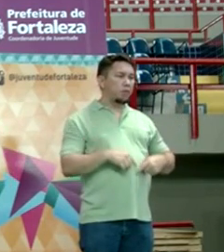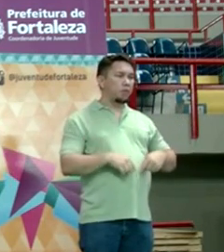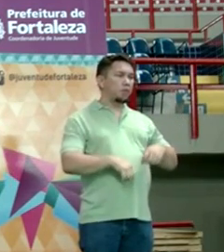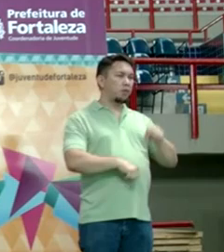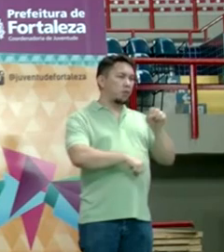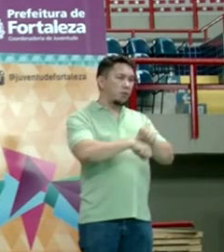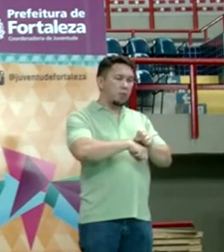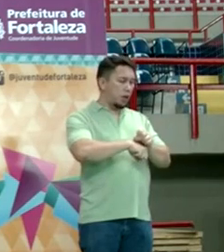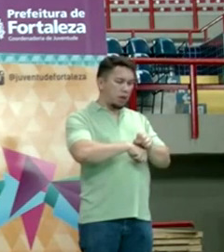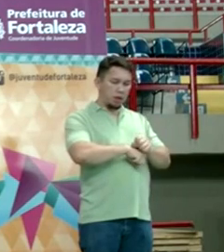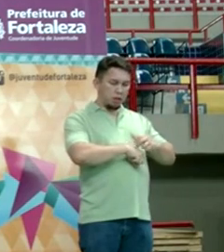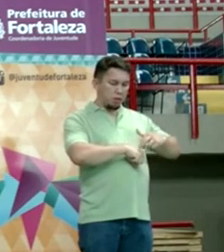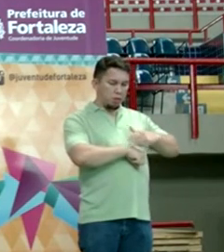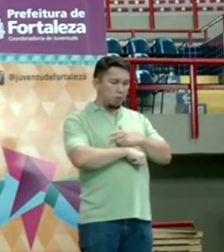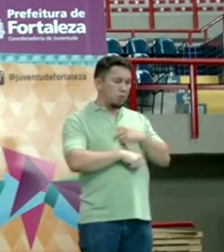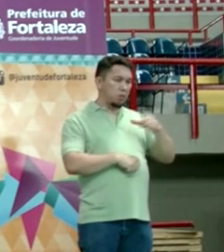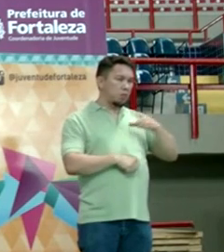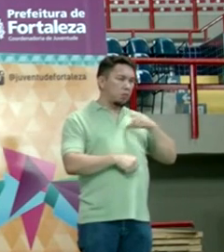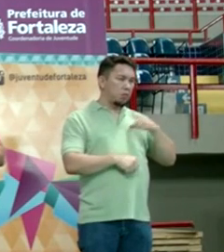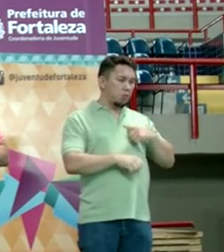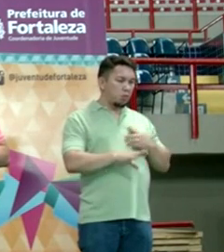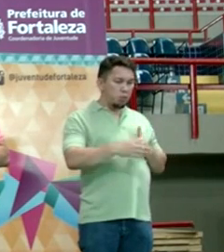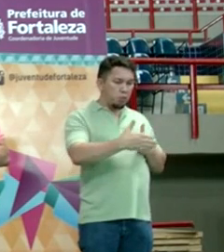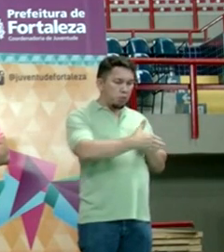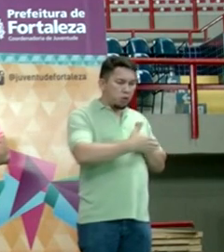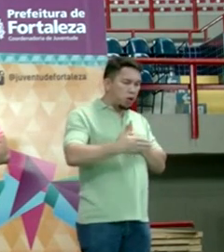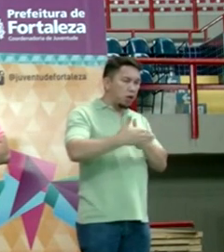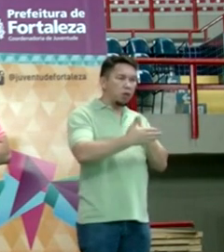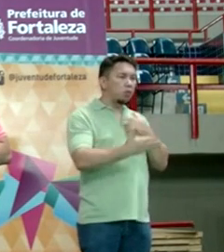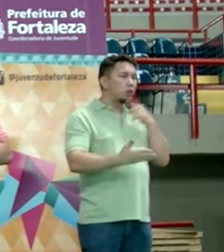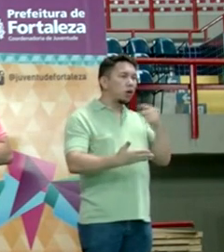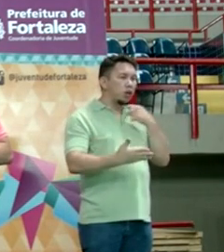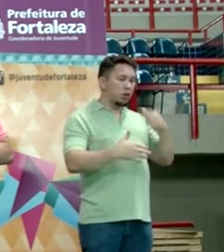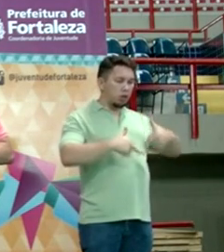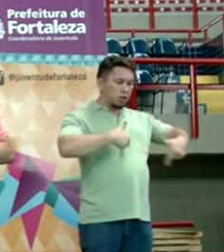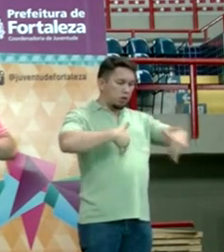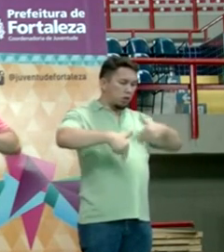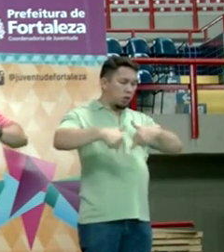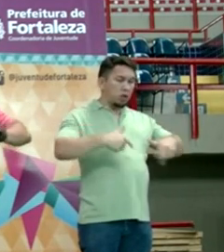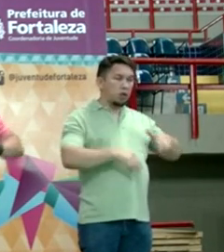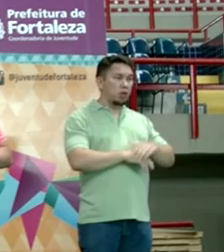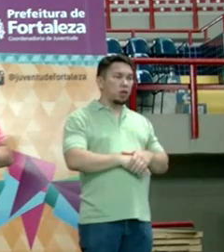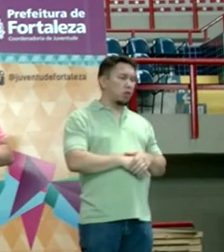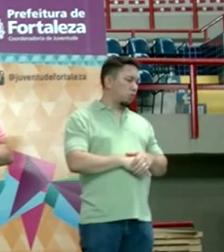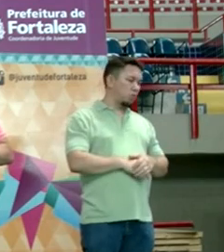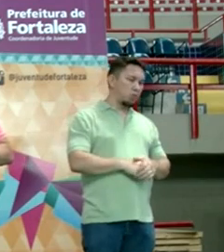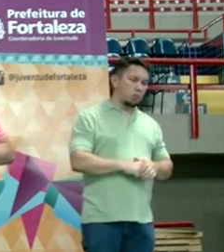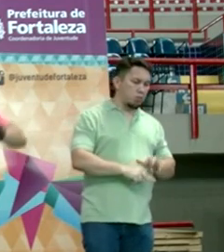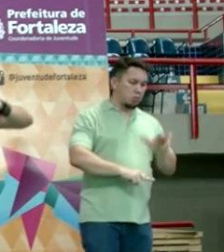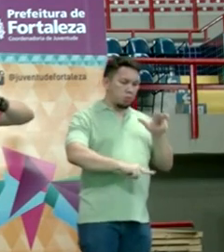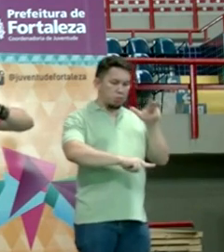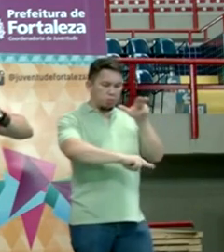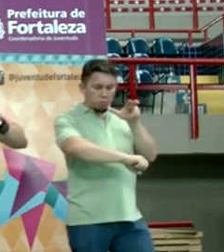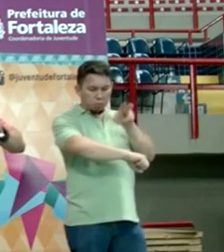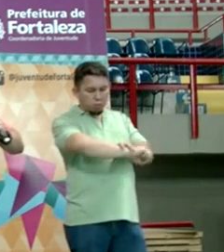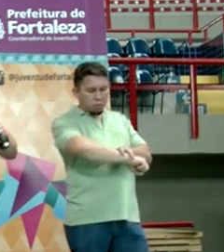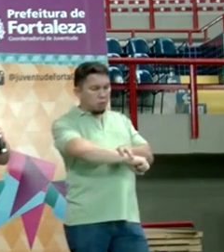ficar parados na rua. Era crime de obstrução da via. Pois os protestos dele era ficar sentado no